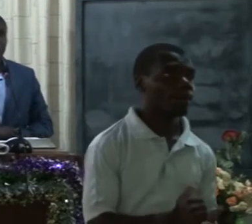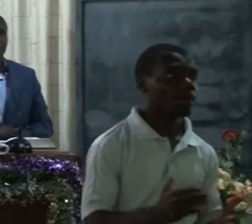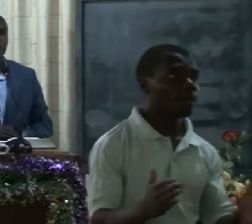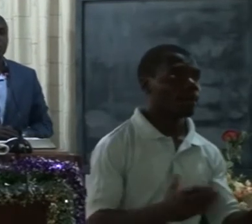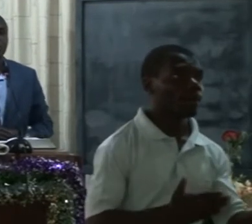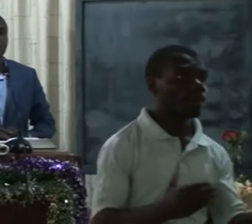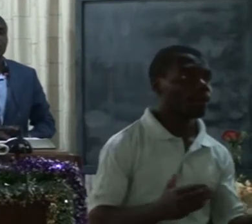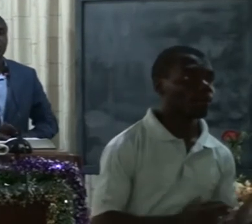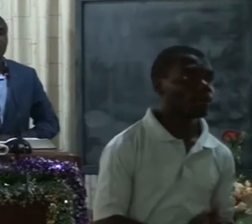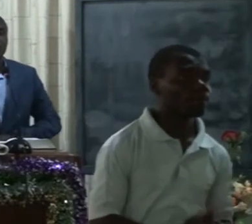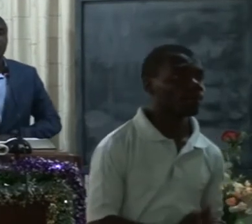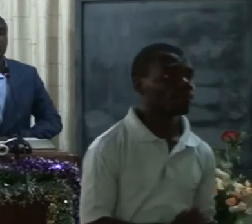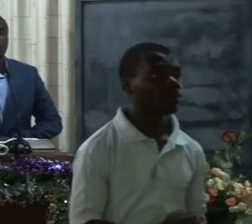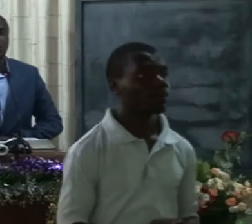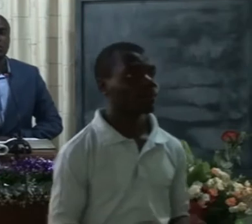Siku nyingi